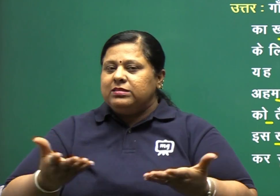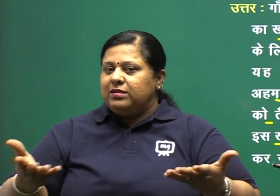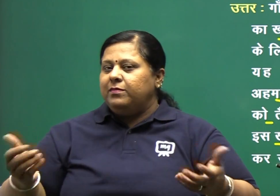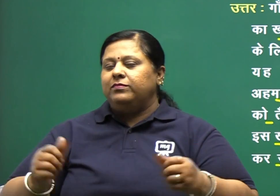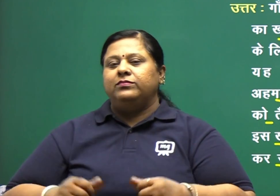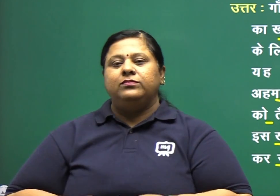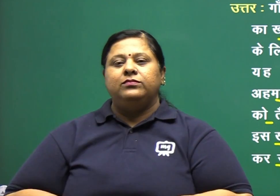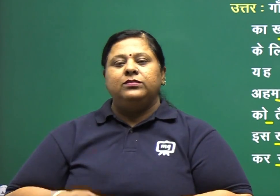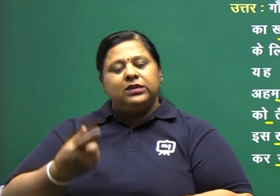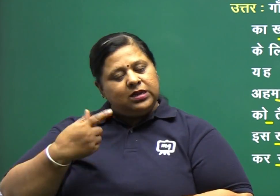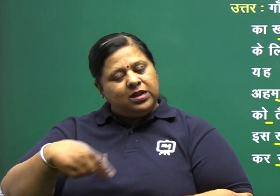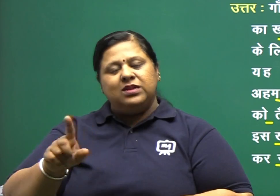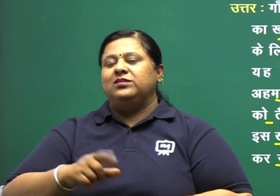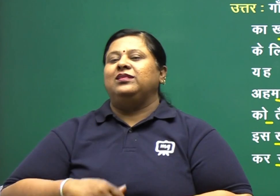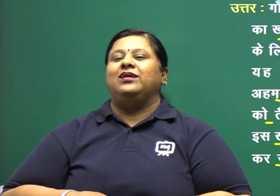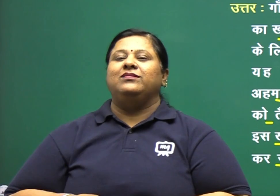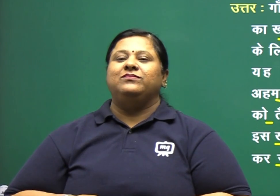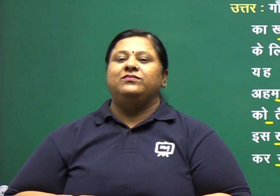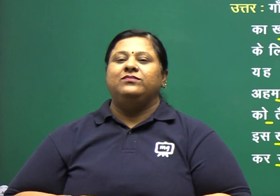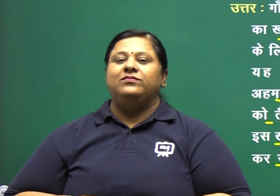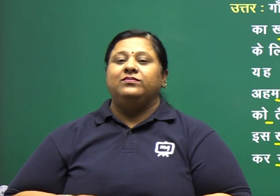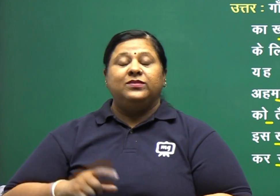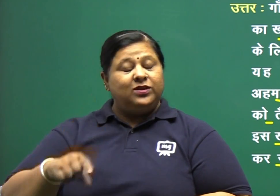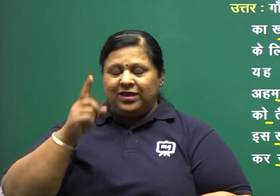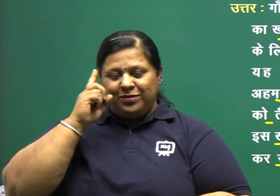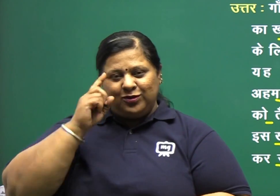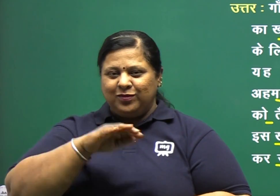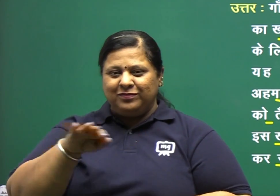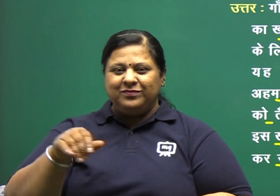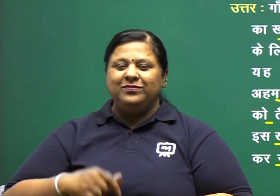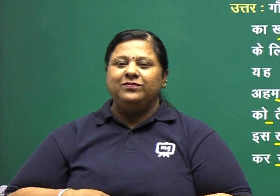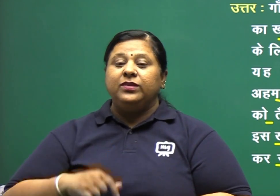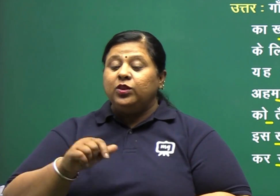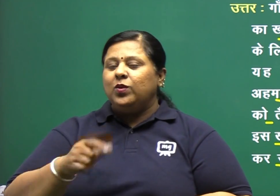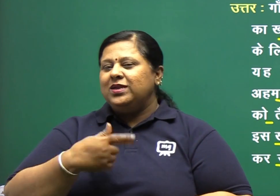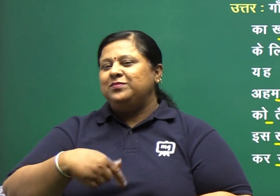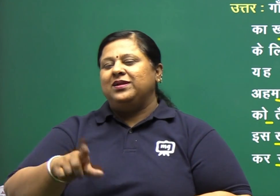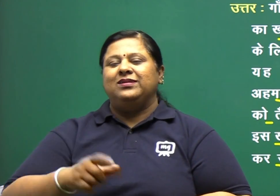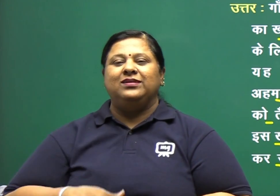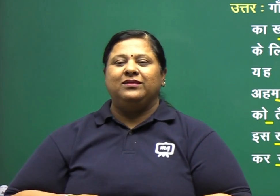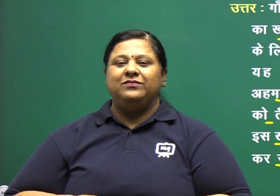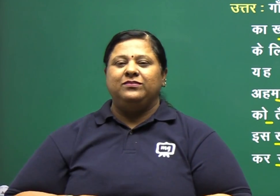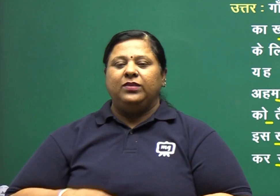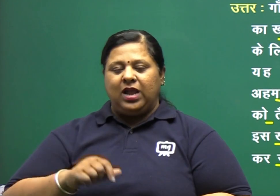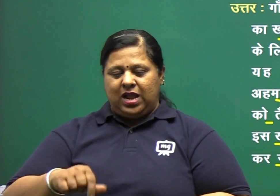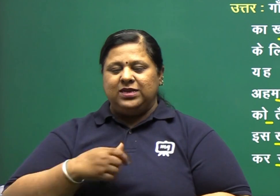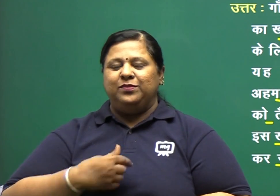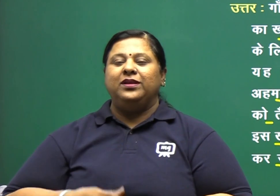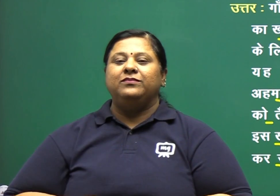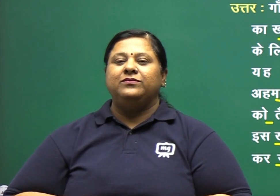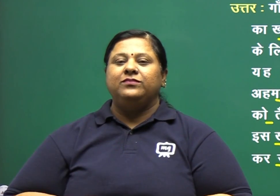इंतज़ाम कर सकते हैं। ठीक है बच्चों, तो इस प्रकार से आज